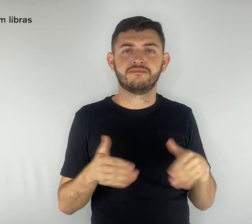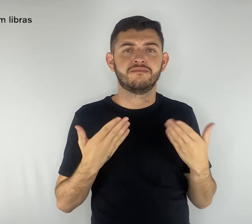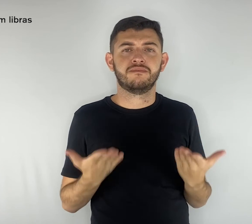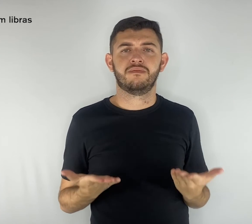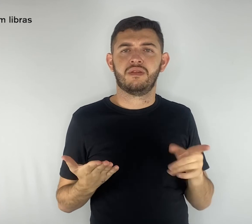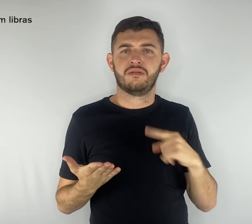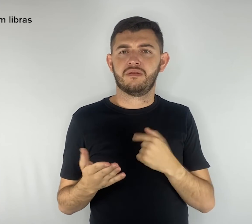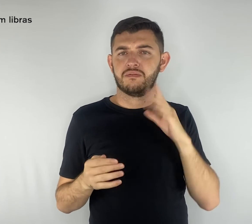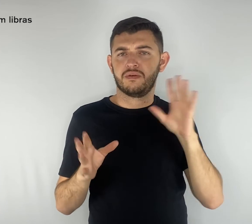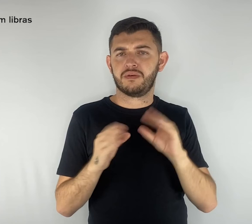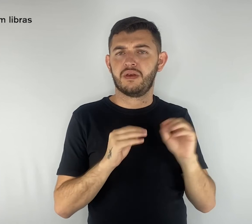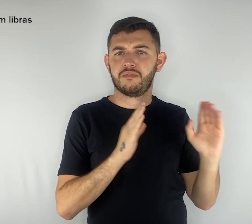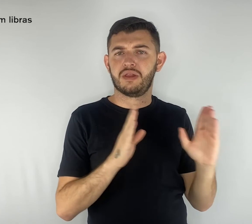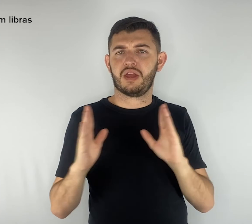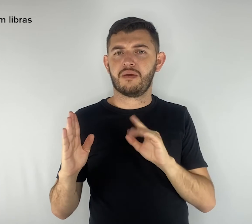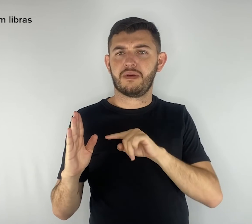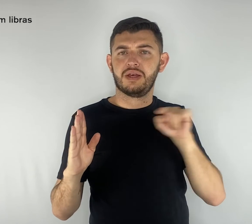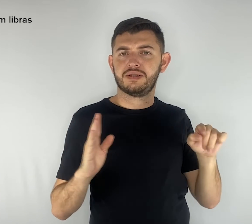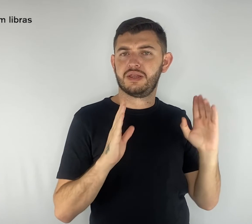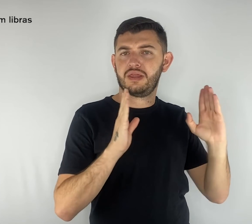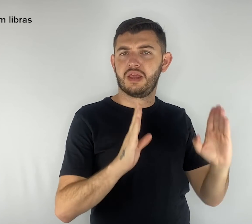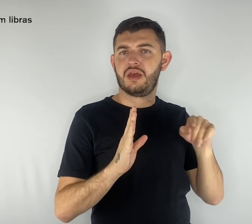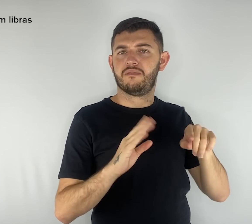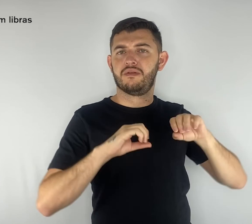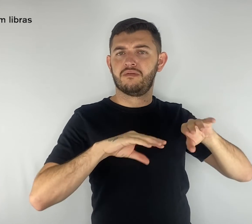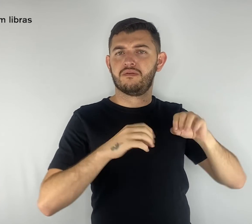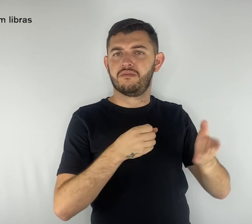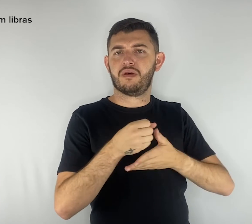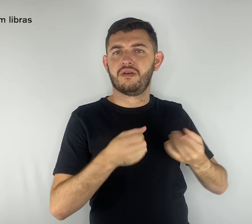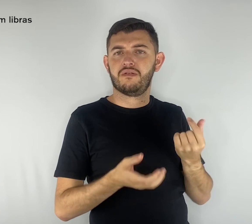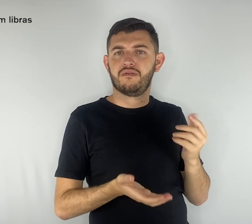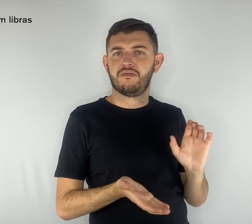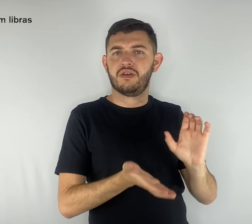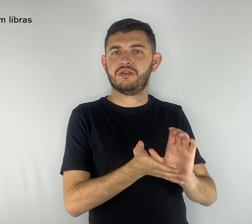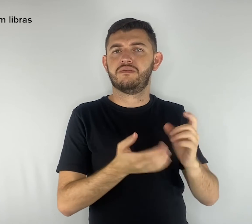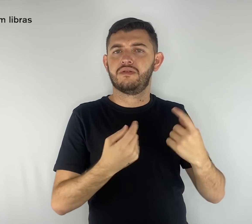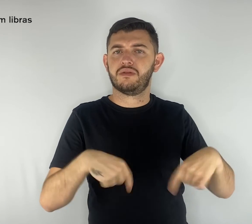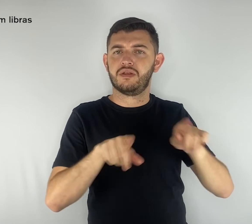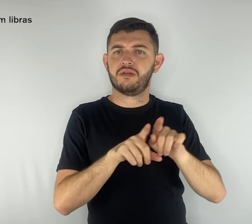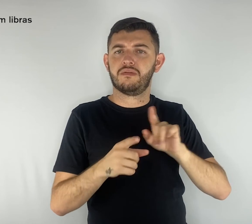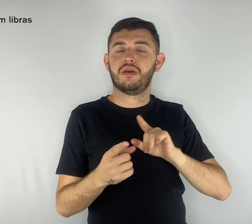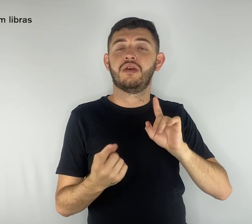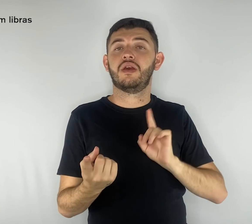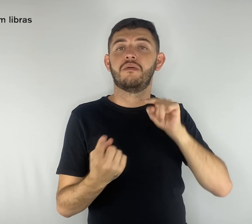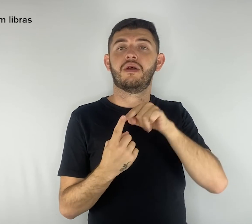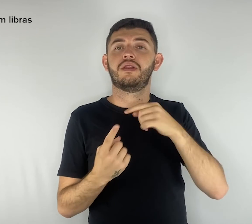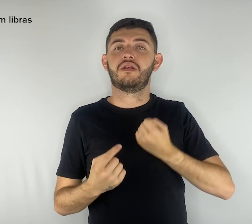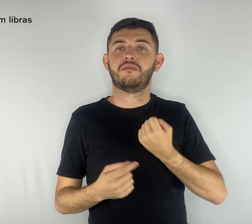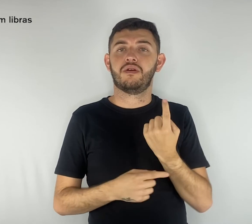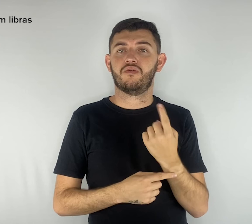Enfim, é uma etapa que precisa de investimento. Sem contar que, pela meta 1 do PDE,